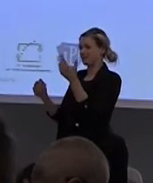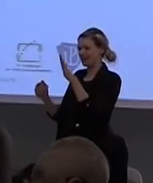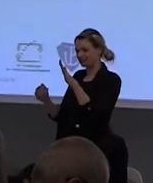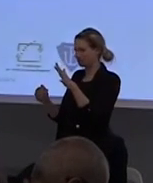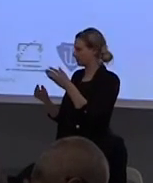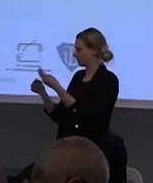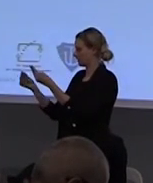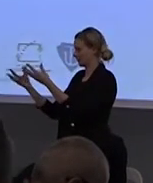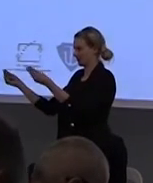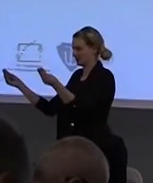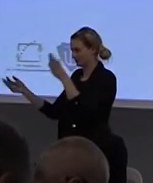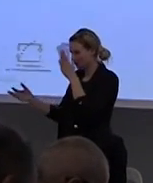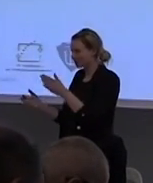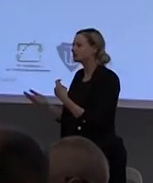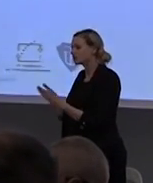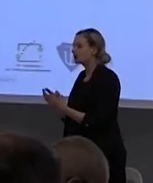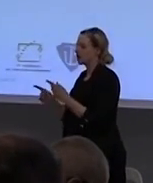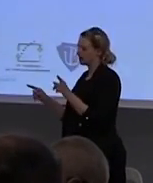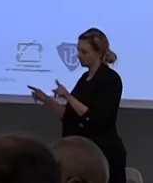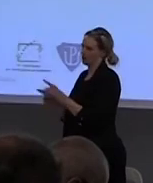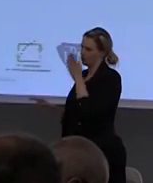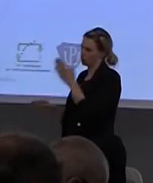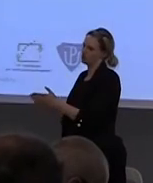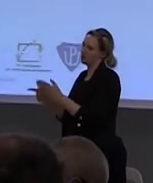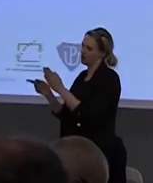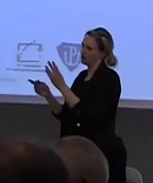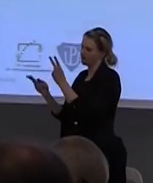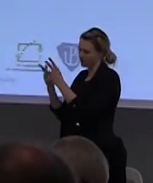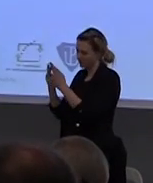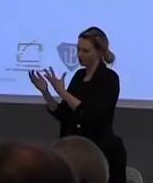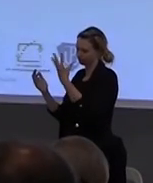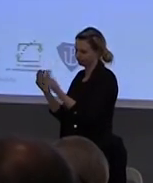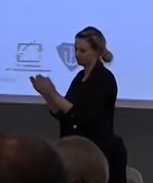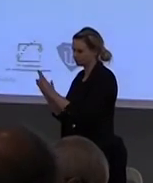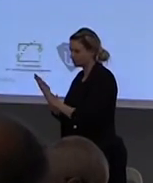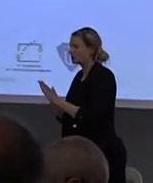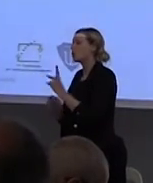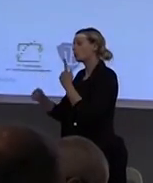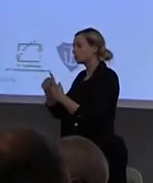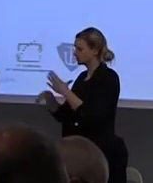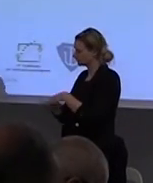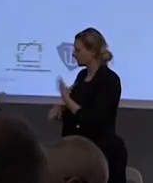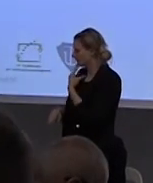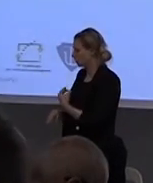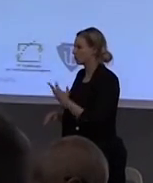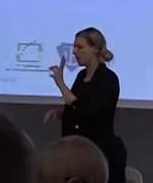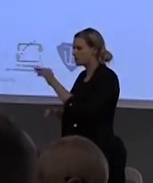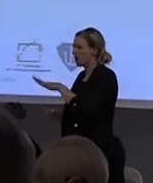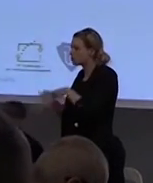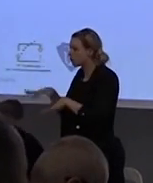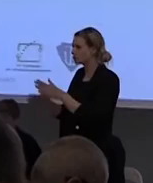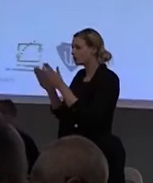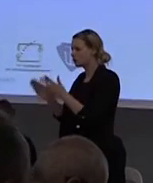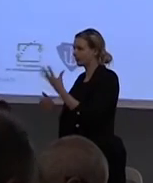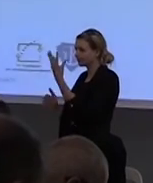katalogu, která by měla být do určité míry interaktivní, uživatelsky příhodná, pohodlná, aby